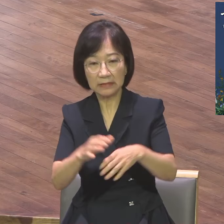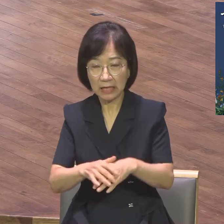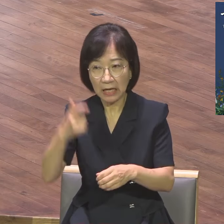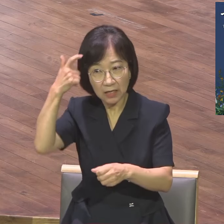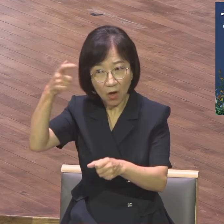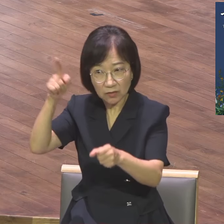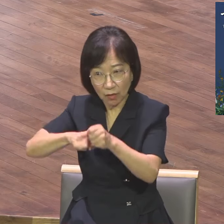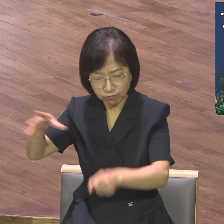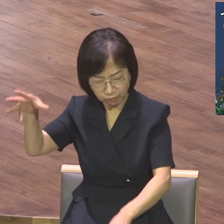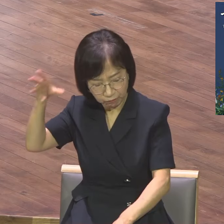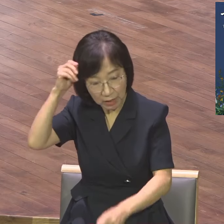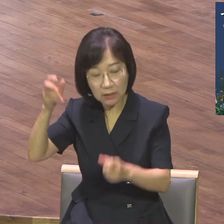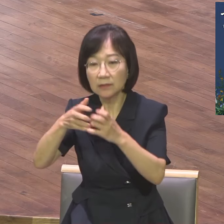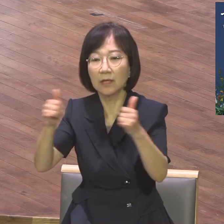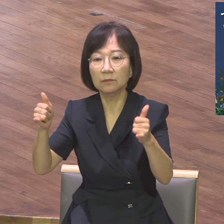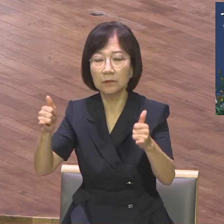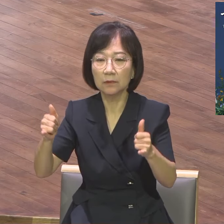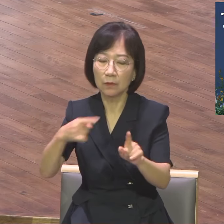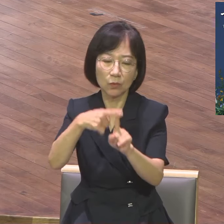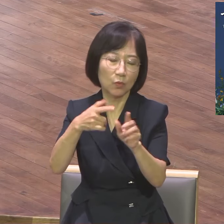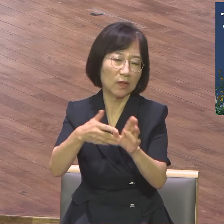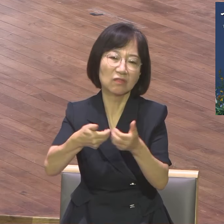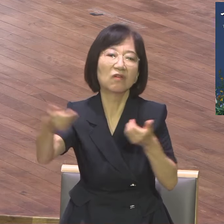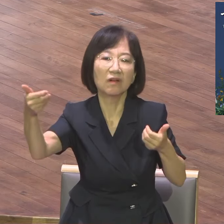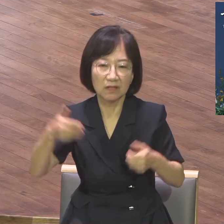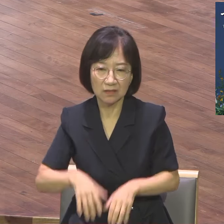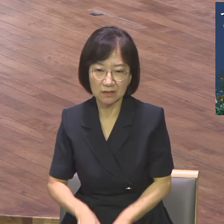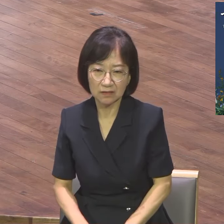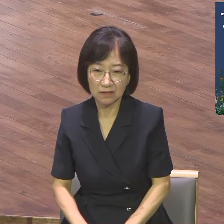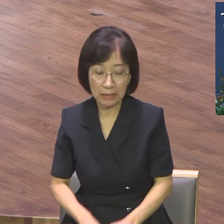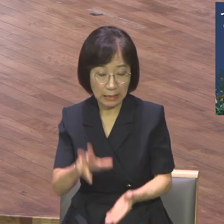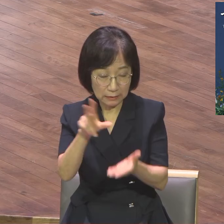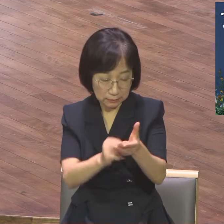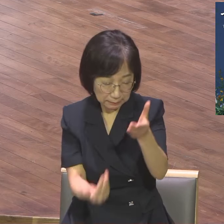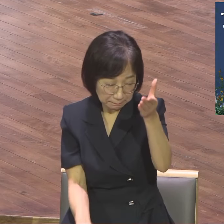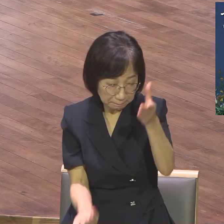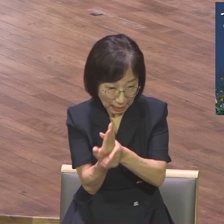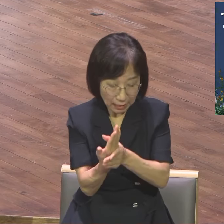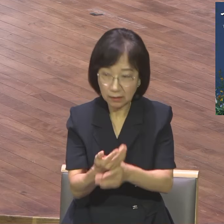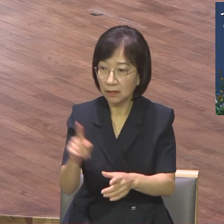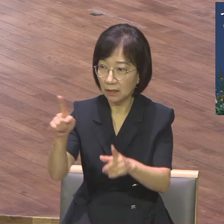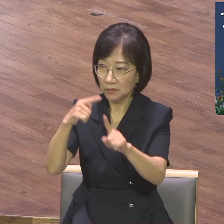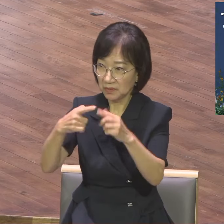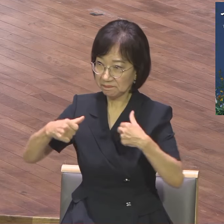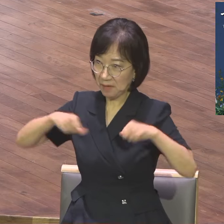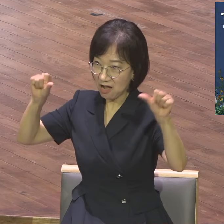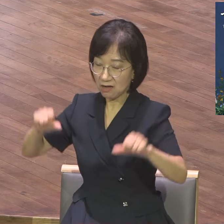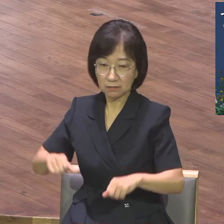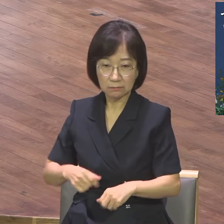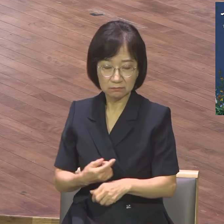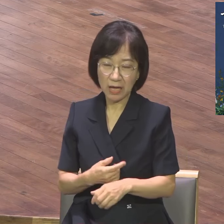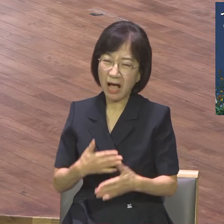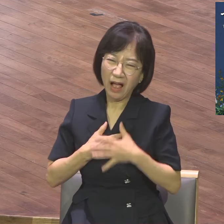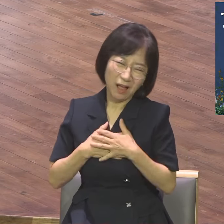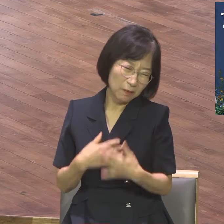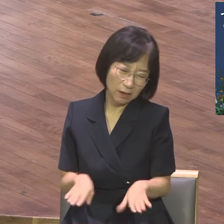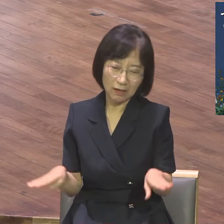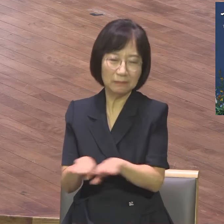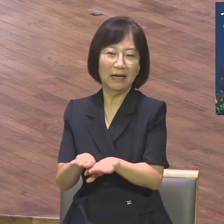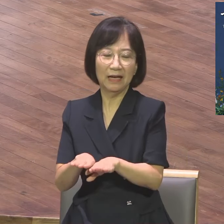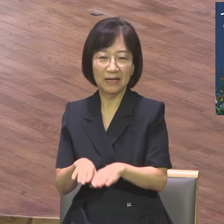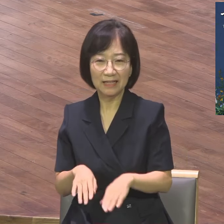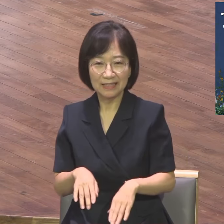영적 본질을 놓친 사람은 언제 교회 떠날지 몰라. 문제 사건 오면 안 와. 피곤하면 안 와. 바쁘면 안